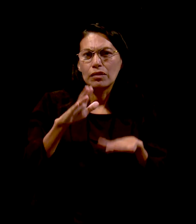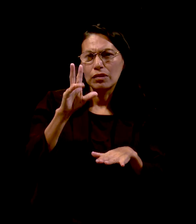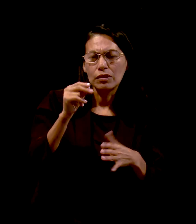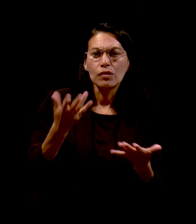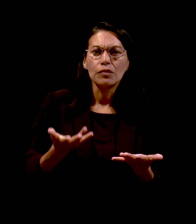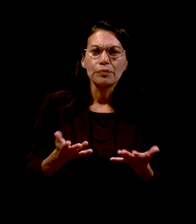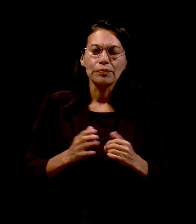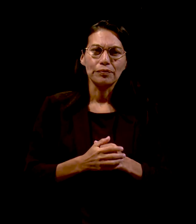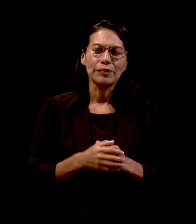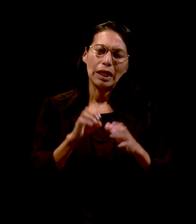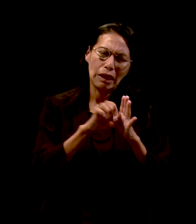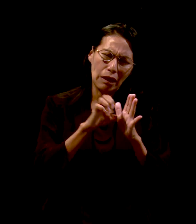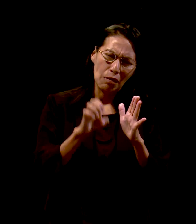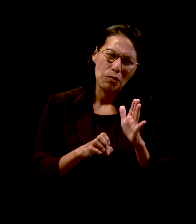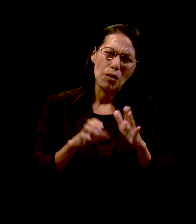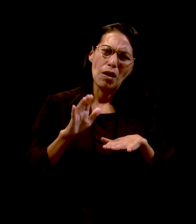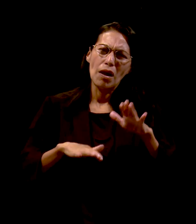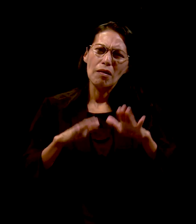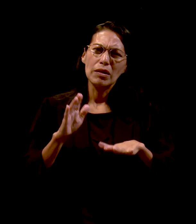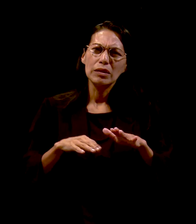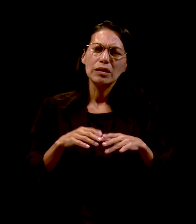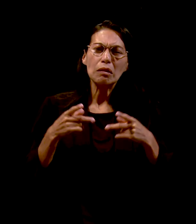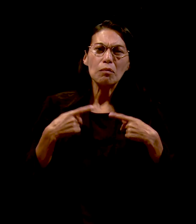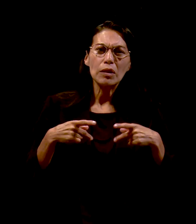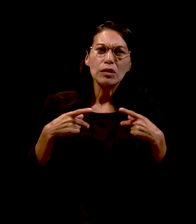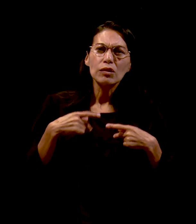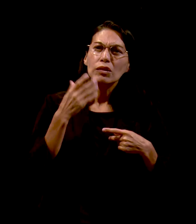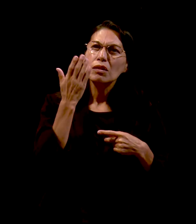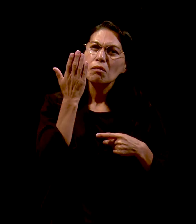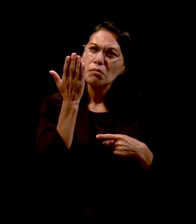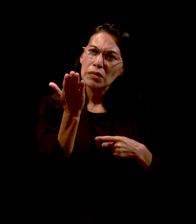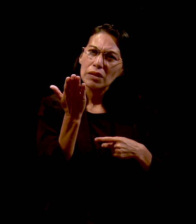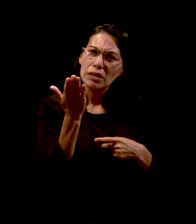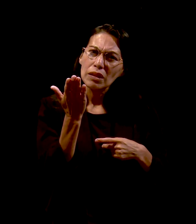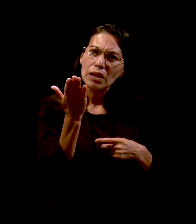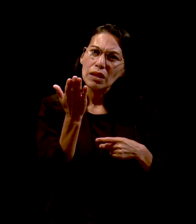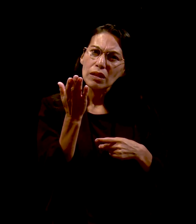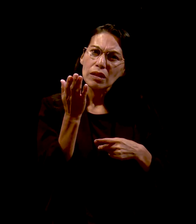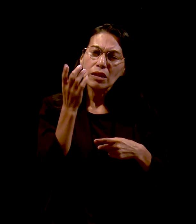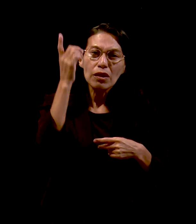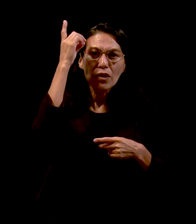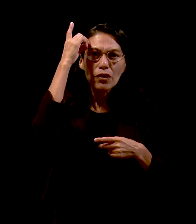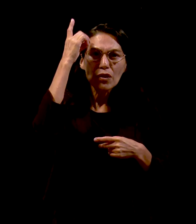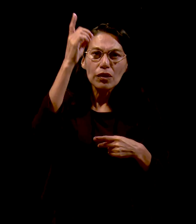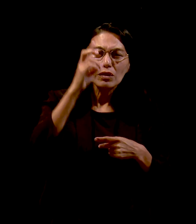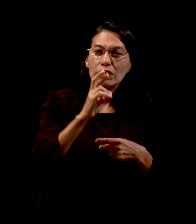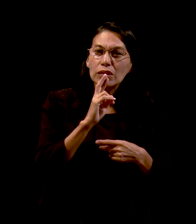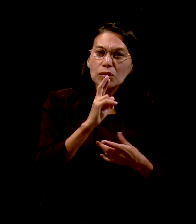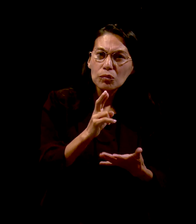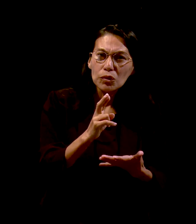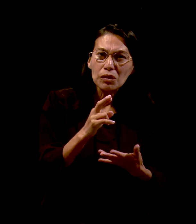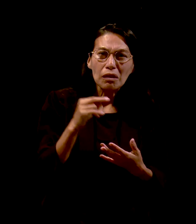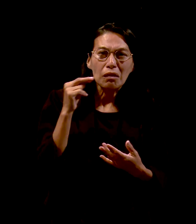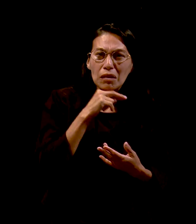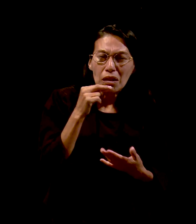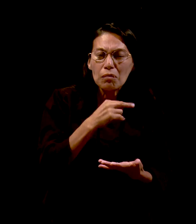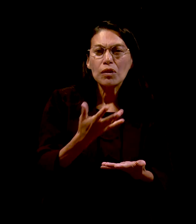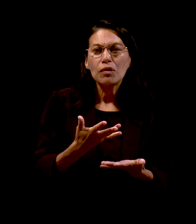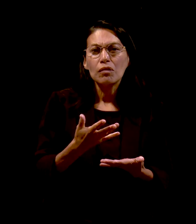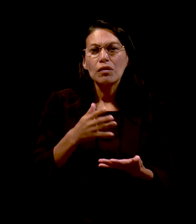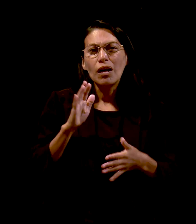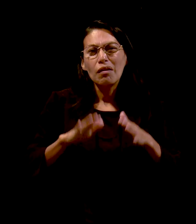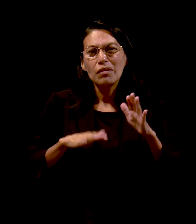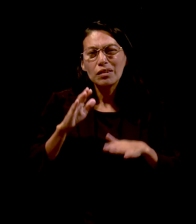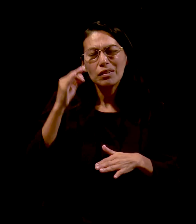piden algo y dios les contesta inmediatamente alex es que tarda como el caso que usted mencionó